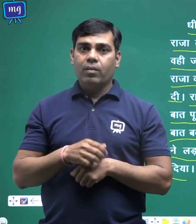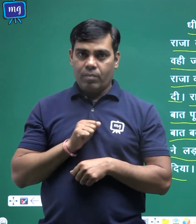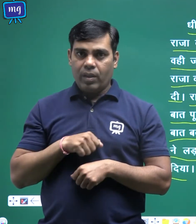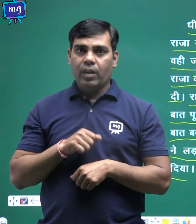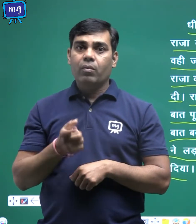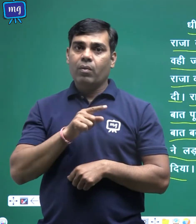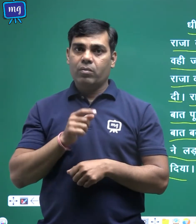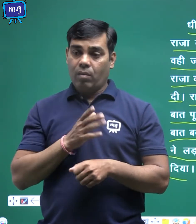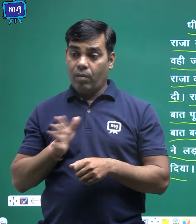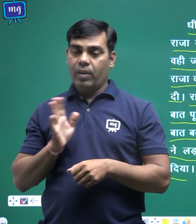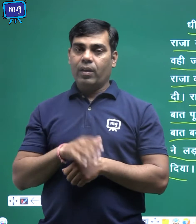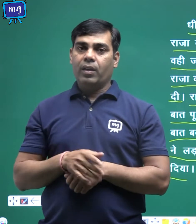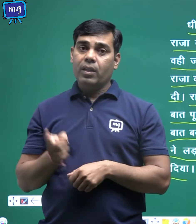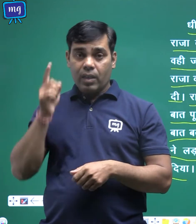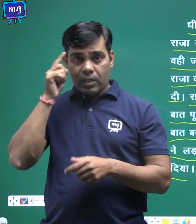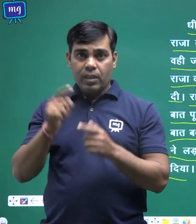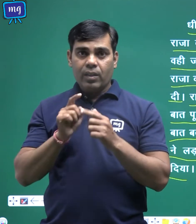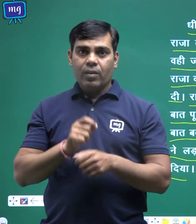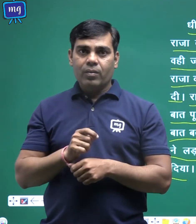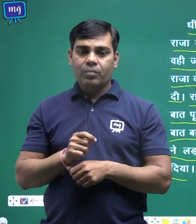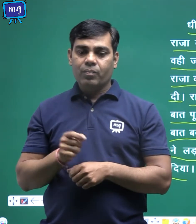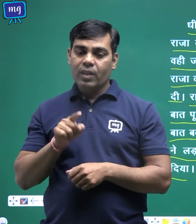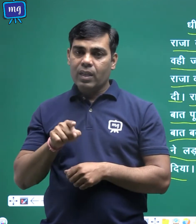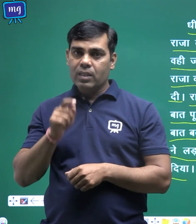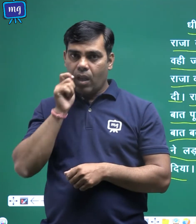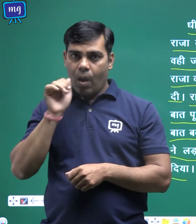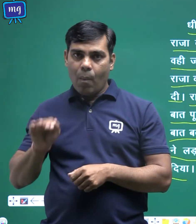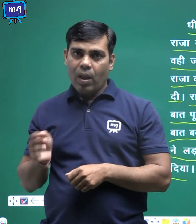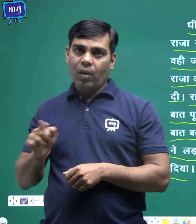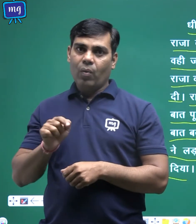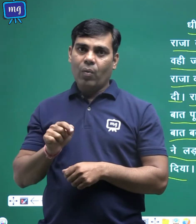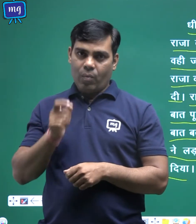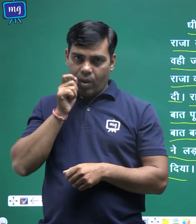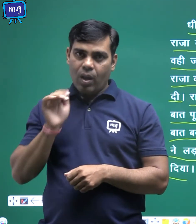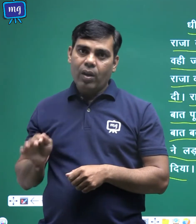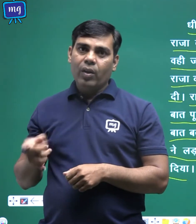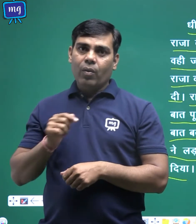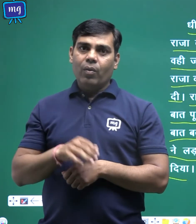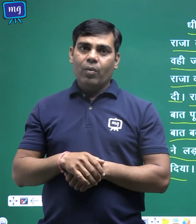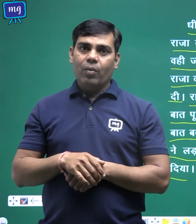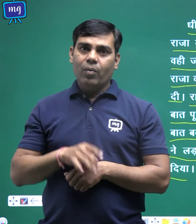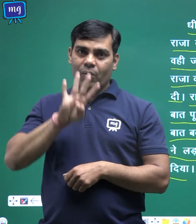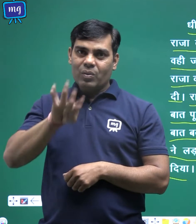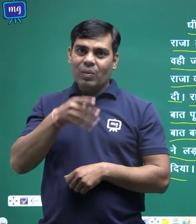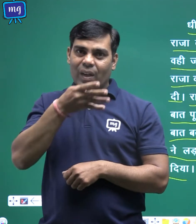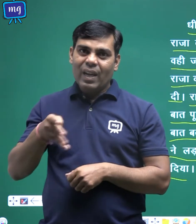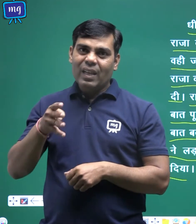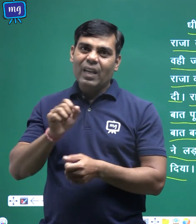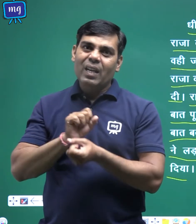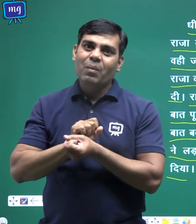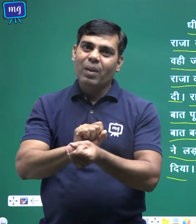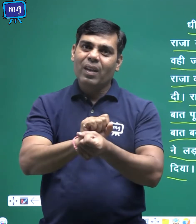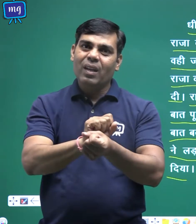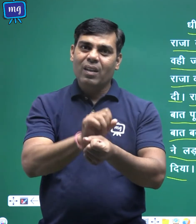करे। इसीलिए इस बालक को या लड़के को कैद खाने में राजा